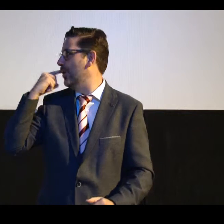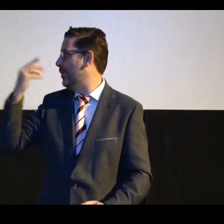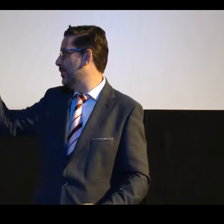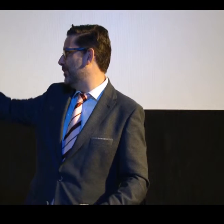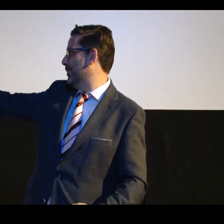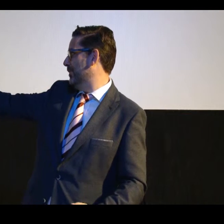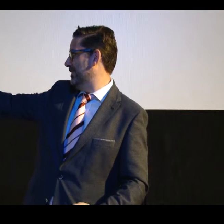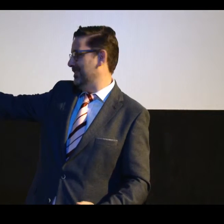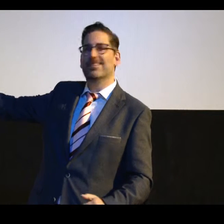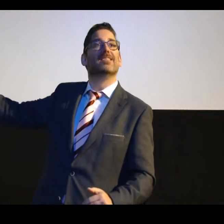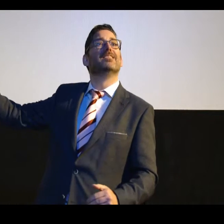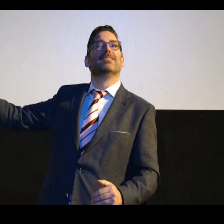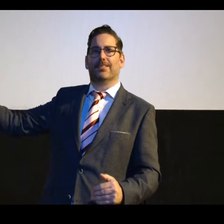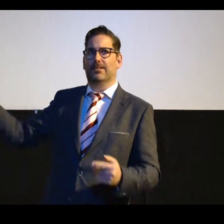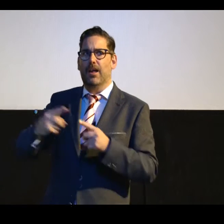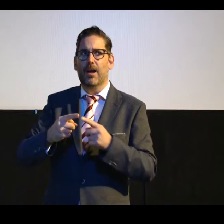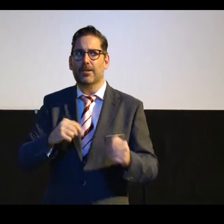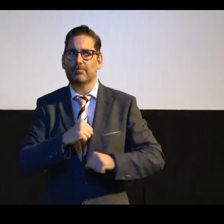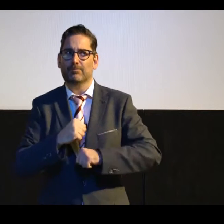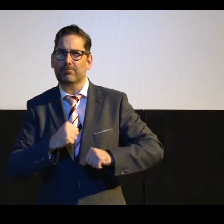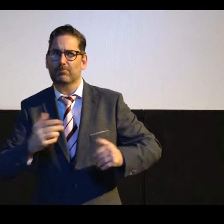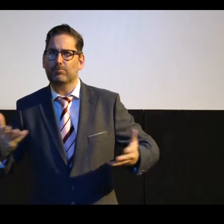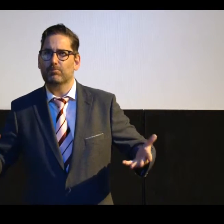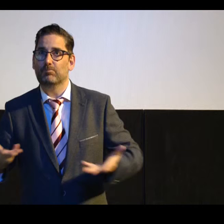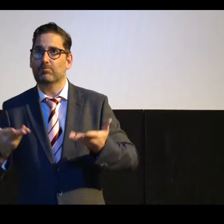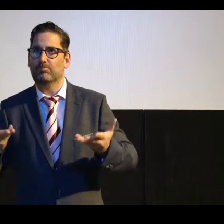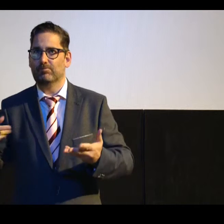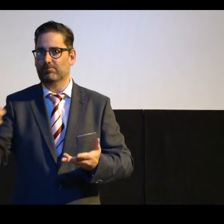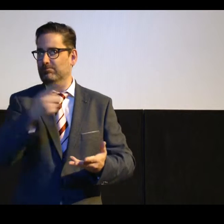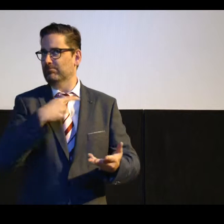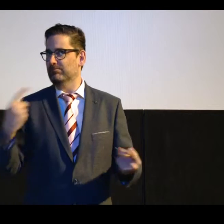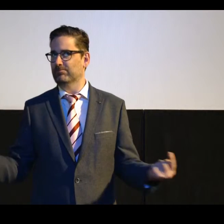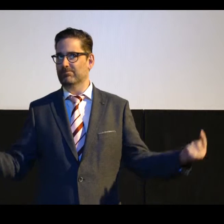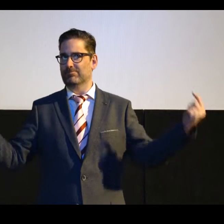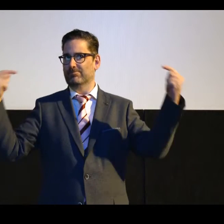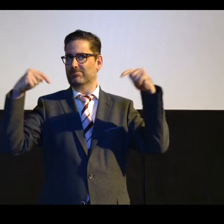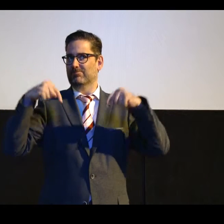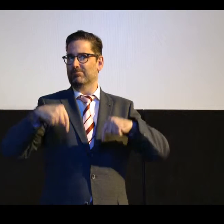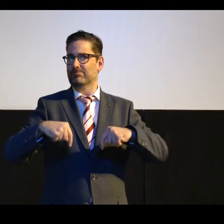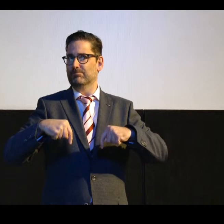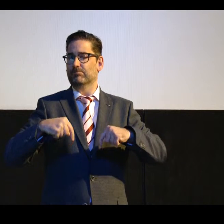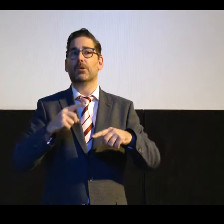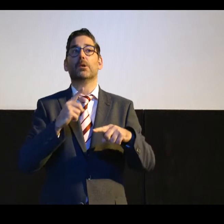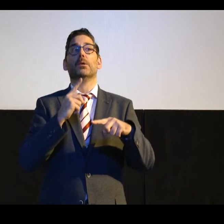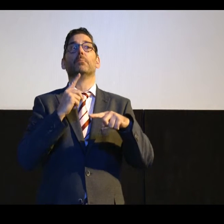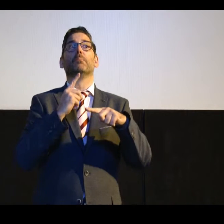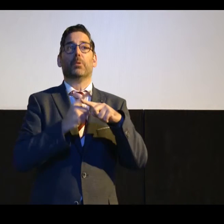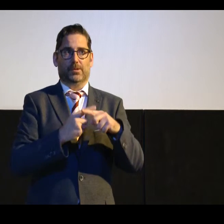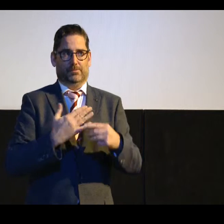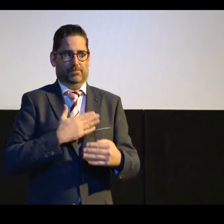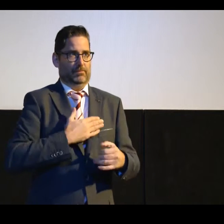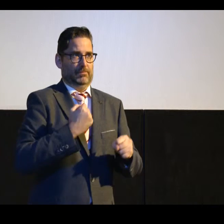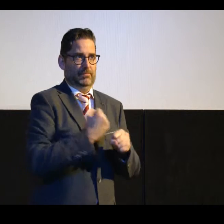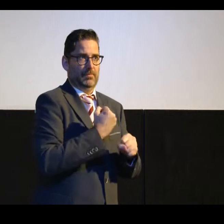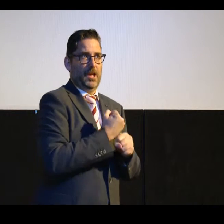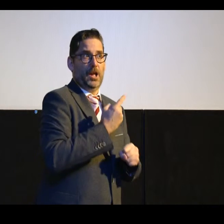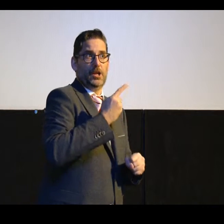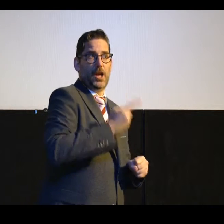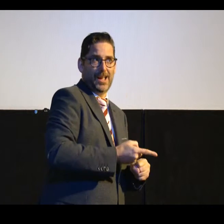el habernos invitado. Contamos con un miembro español de Andalucía, Alfredo, y